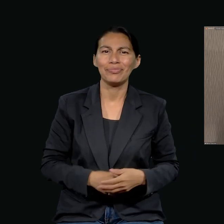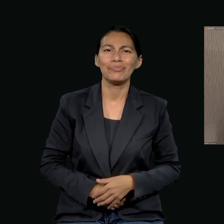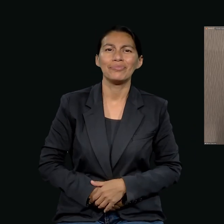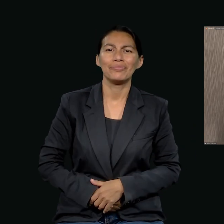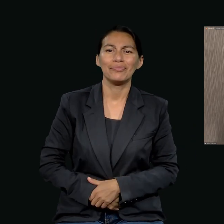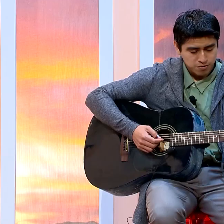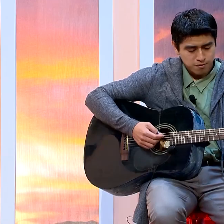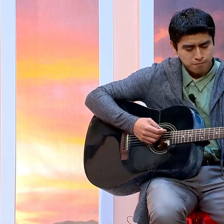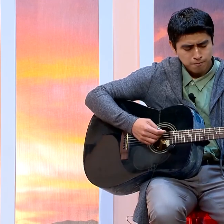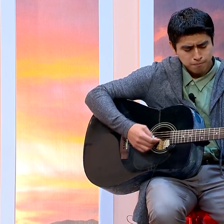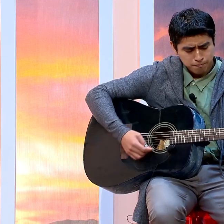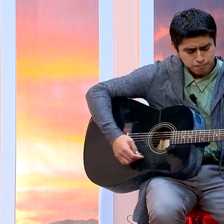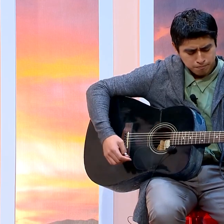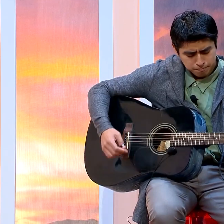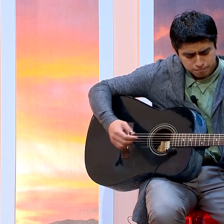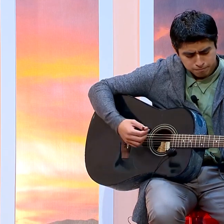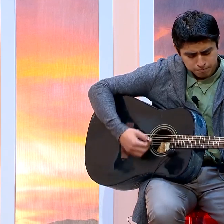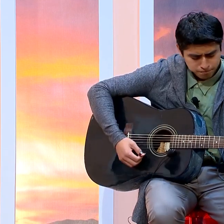desamparará.